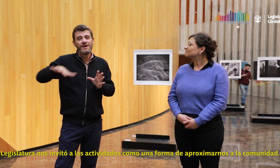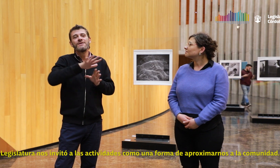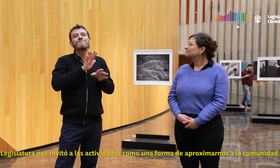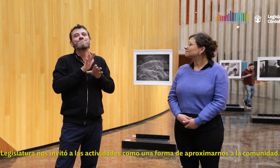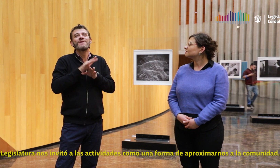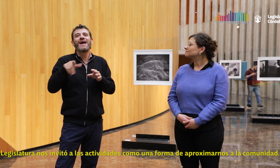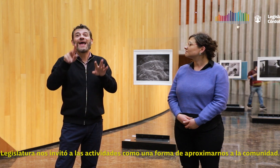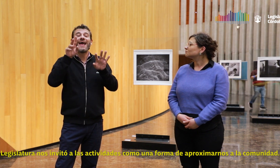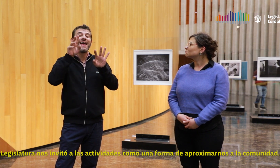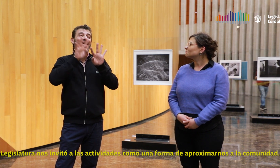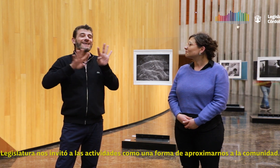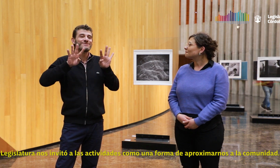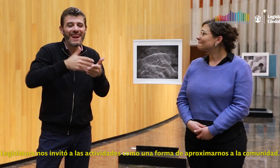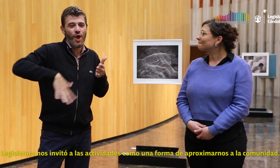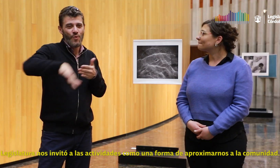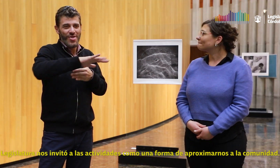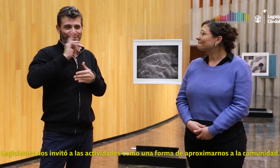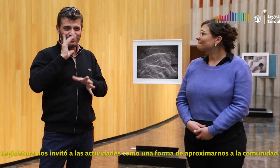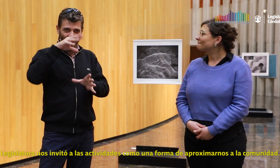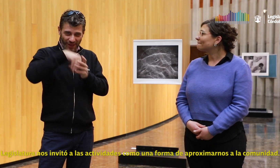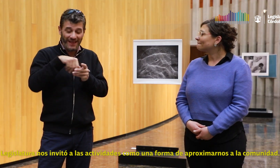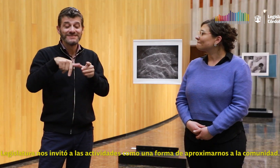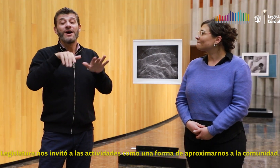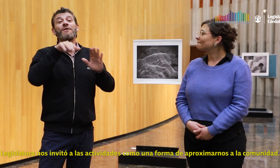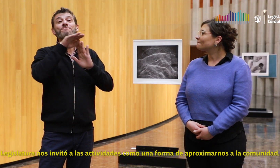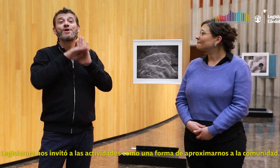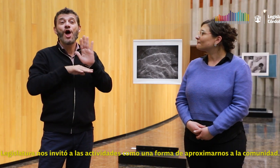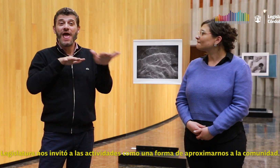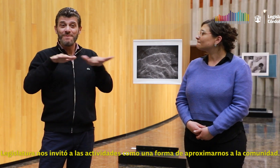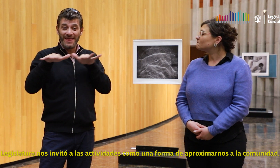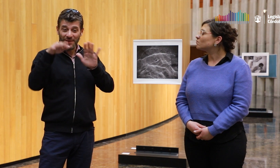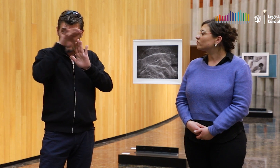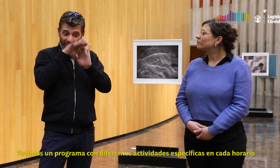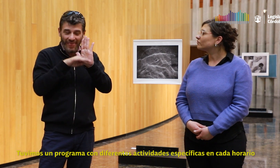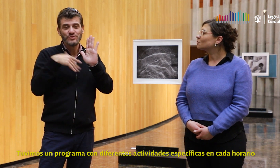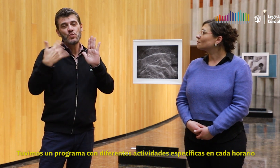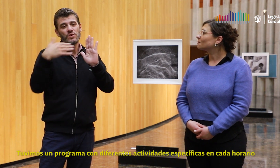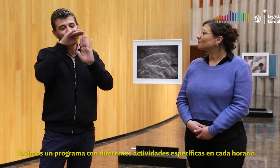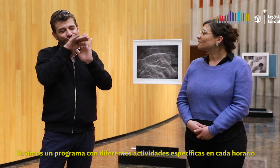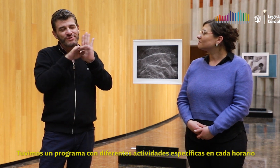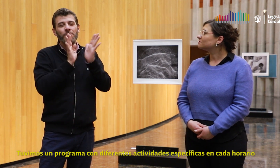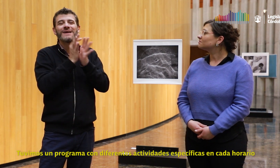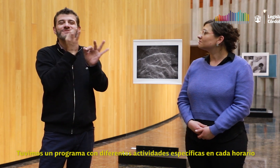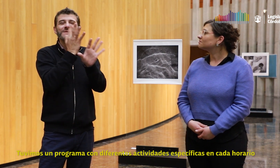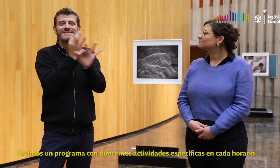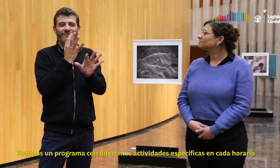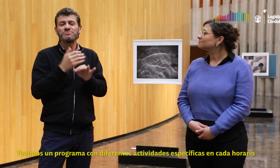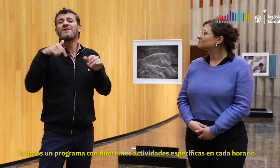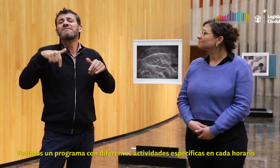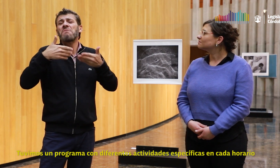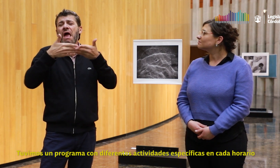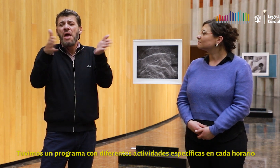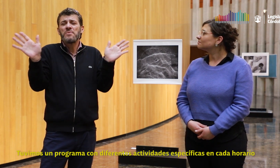legislatura los invitó a las actividades para una forma de aproximarnos a la comunidad. Tuvimos un programa con diferentes actividades